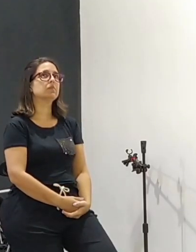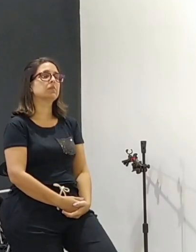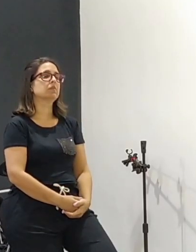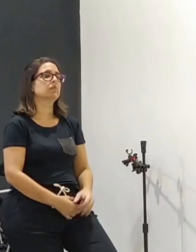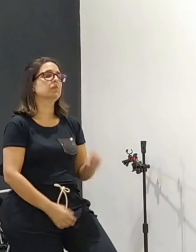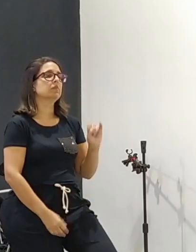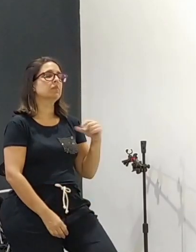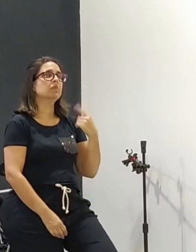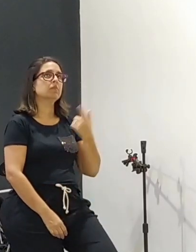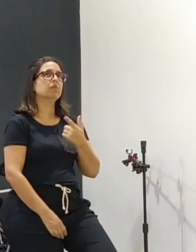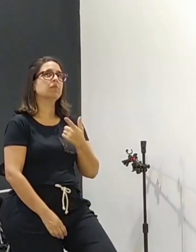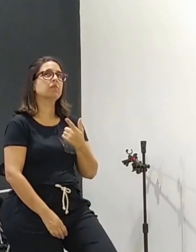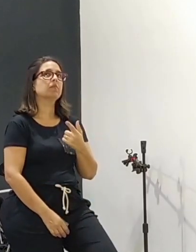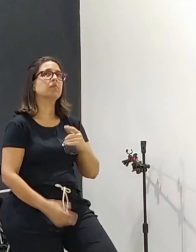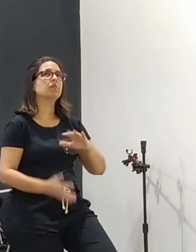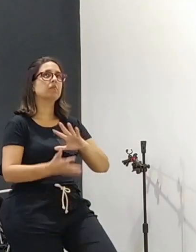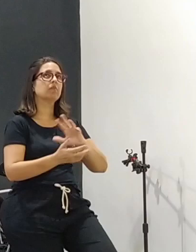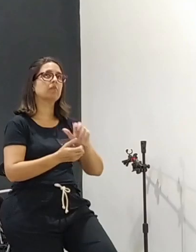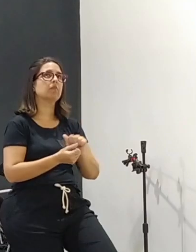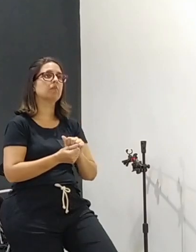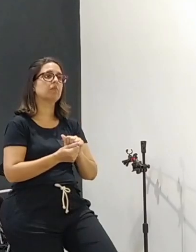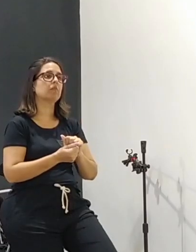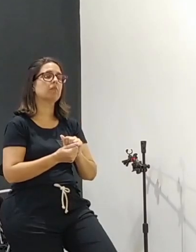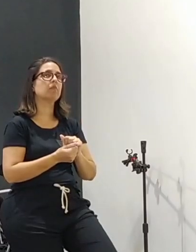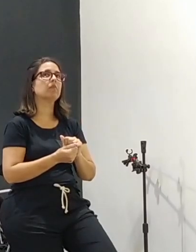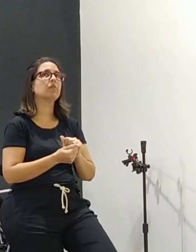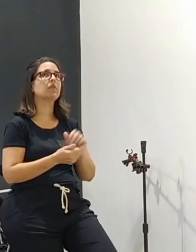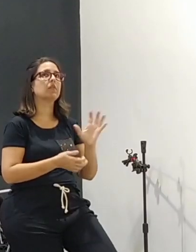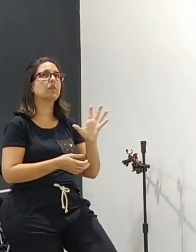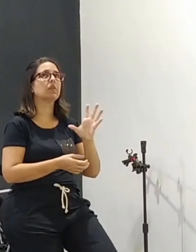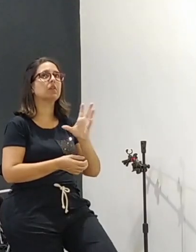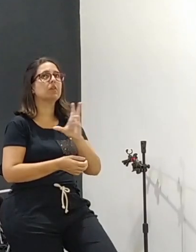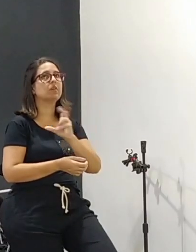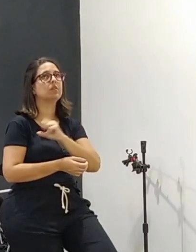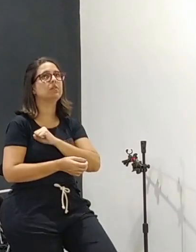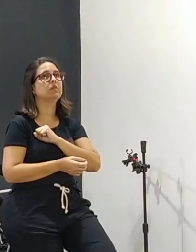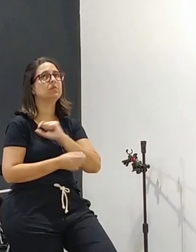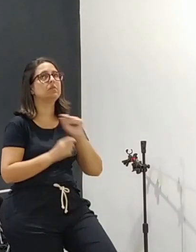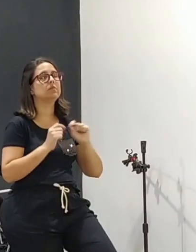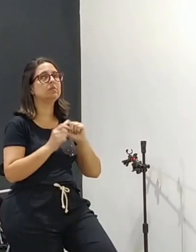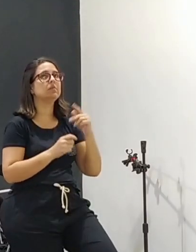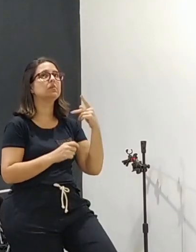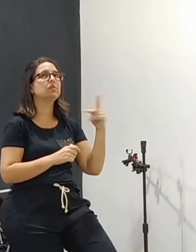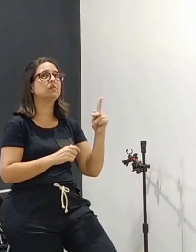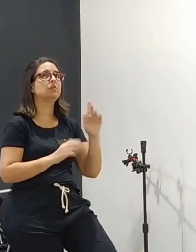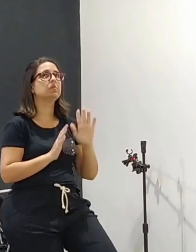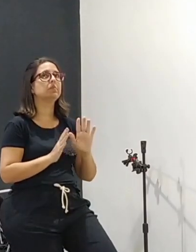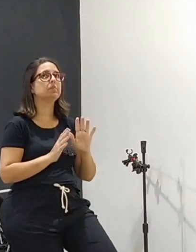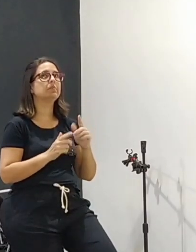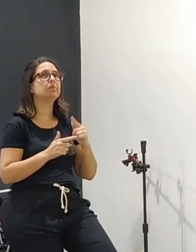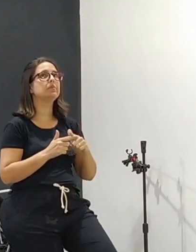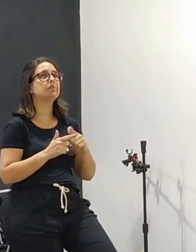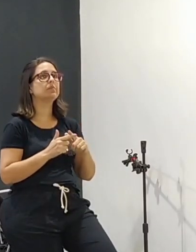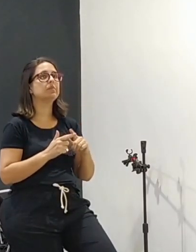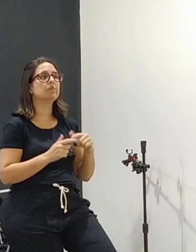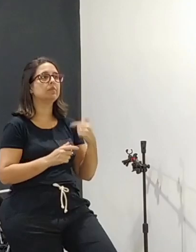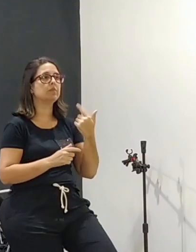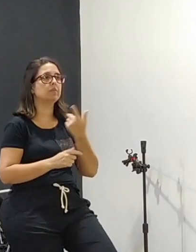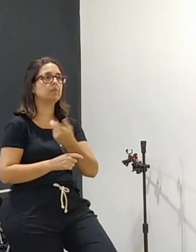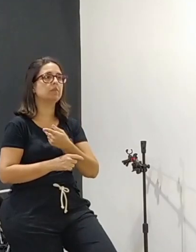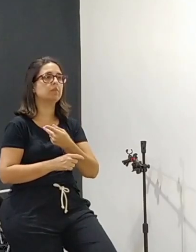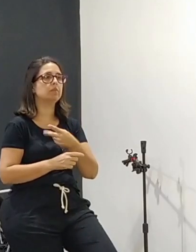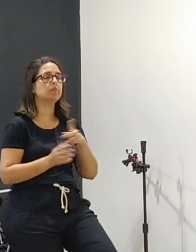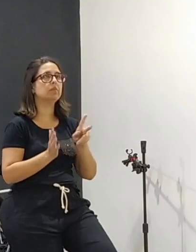Se vós fosseis do mundo, o mundo amaria o que era seu, mas porque não sois do